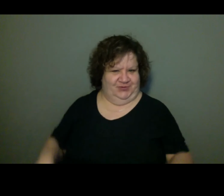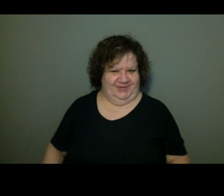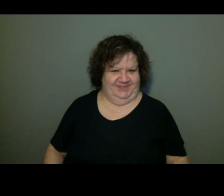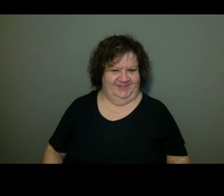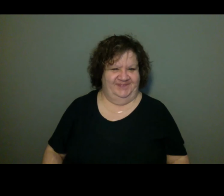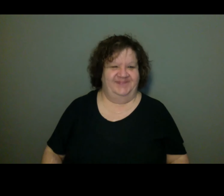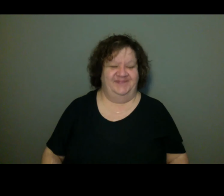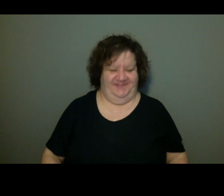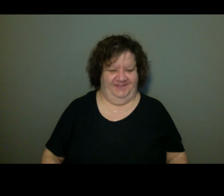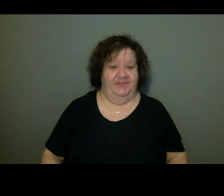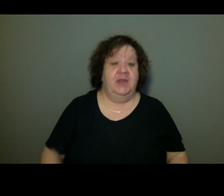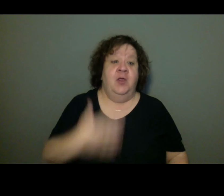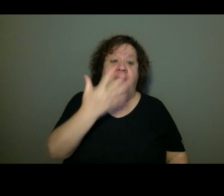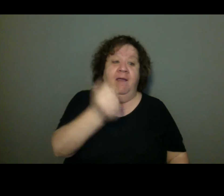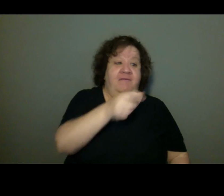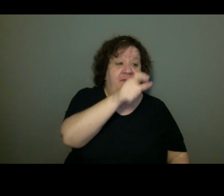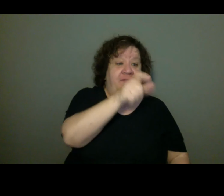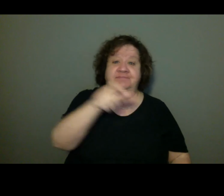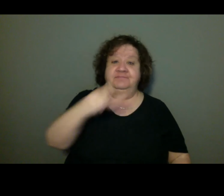video hấp dẫn